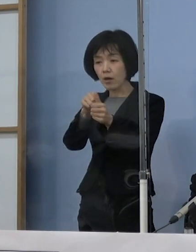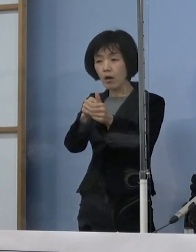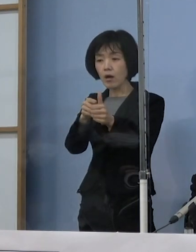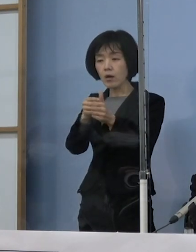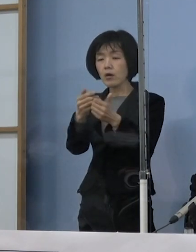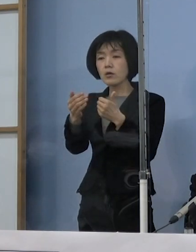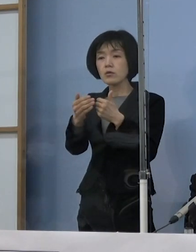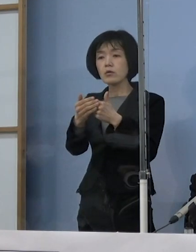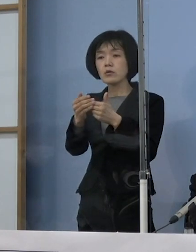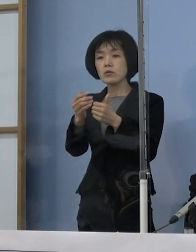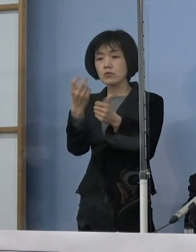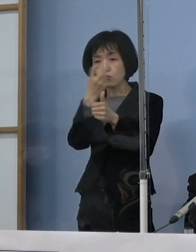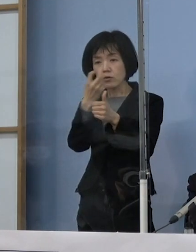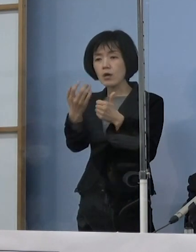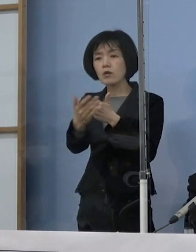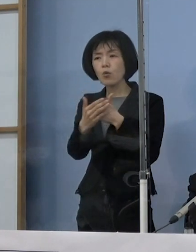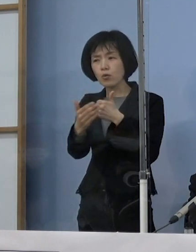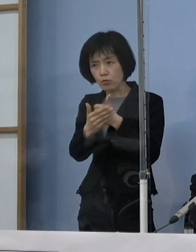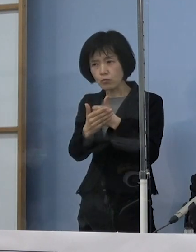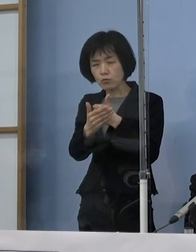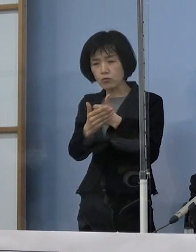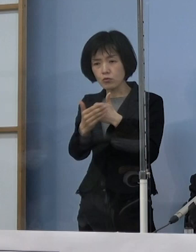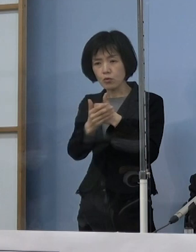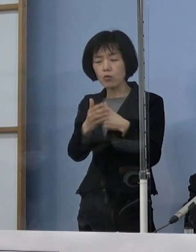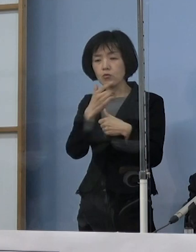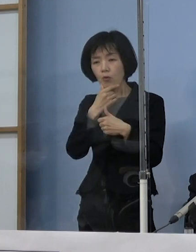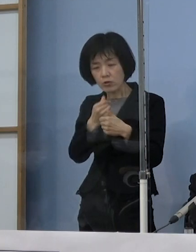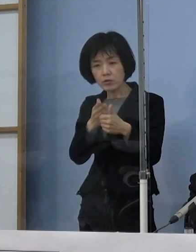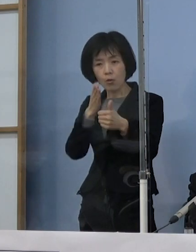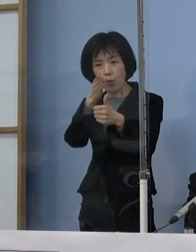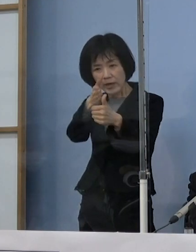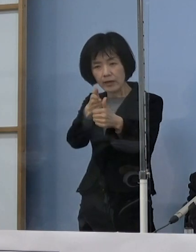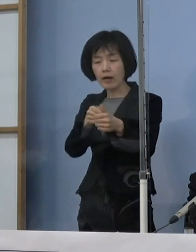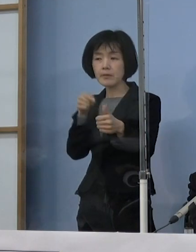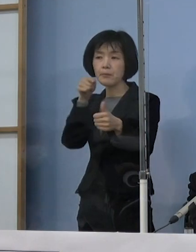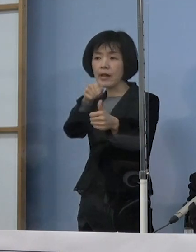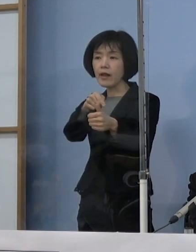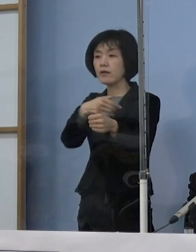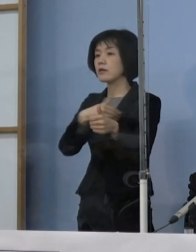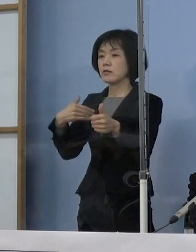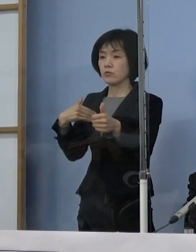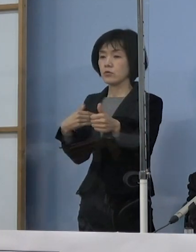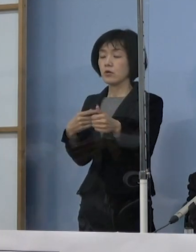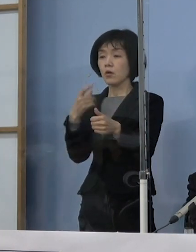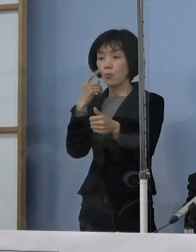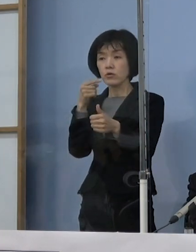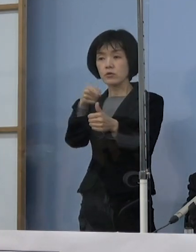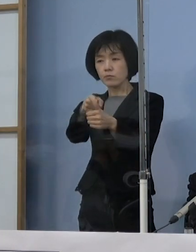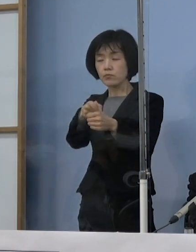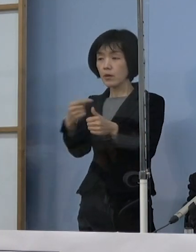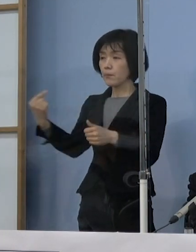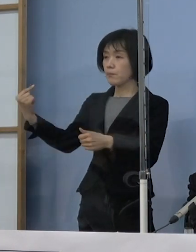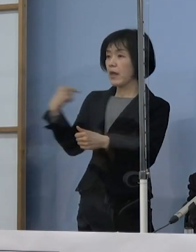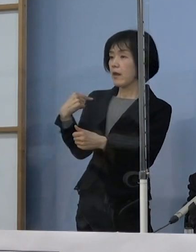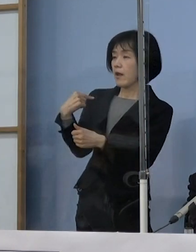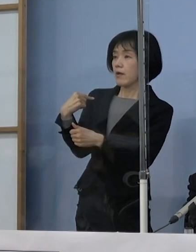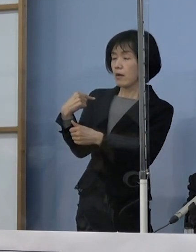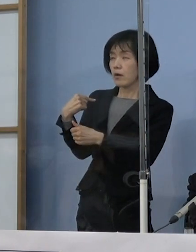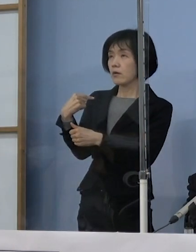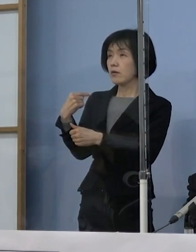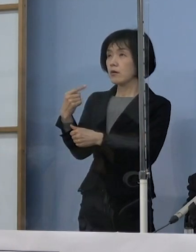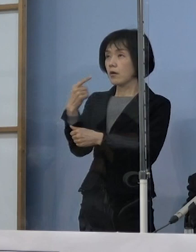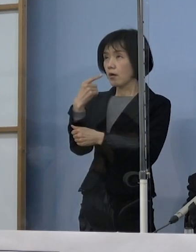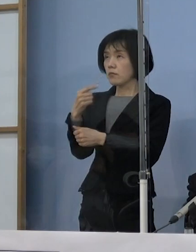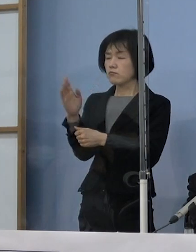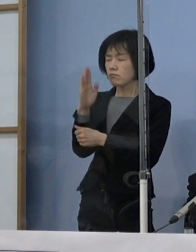力必要であればその命令ができること、また命令を受けた者が正当